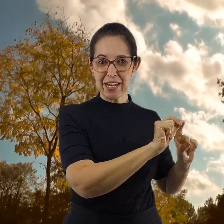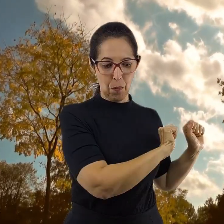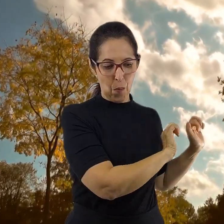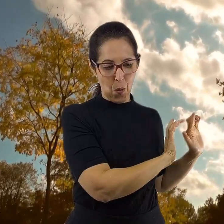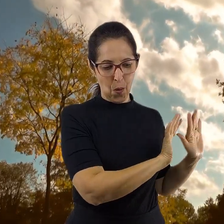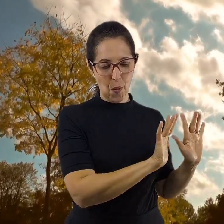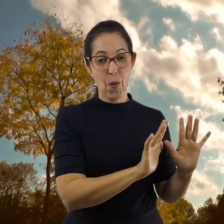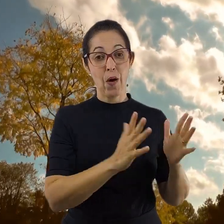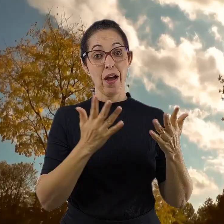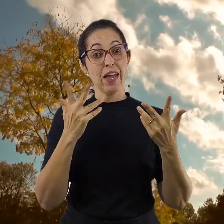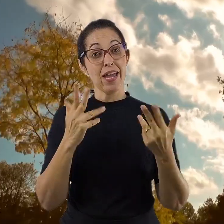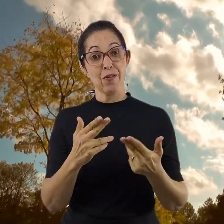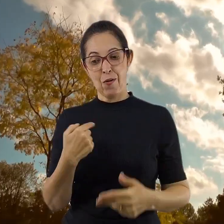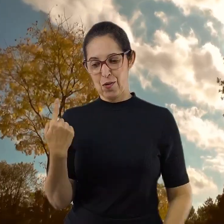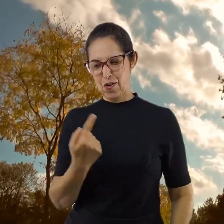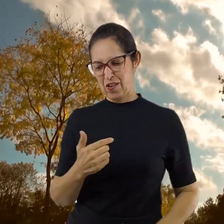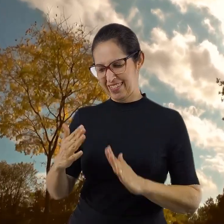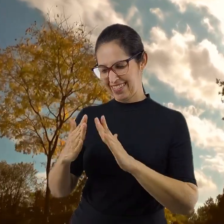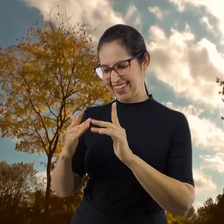Na última hora,